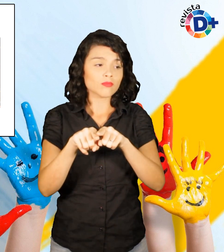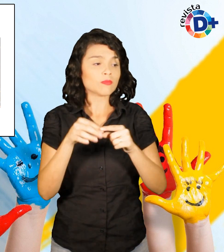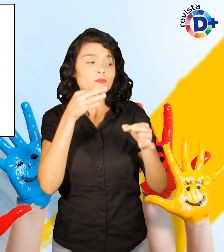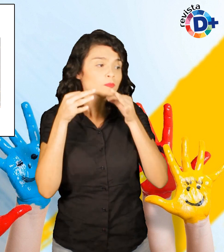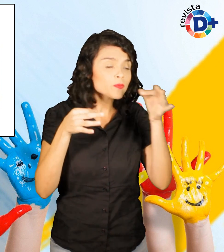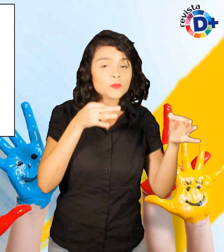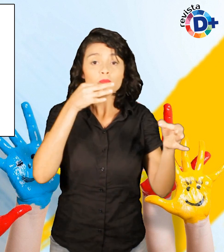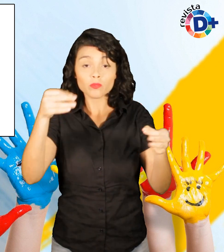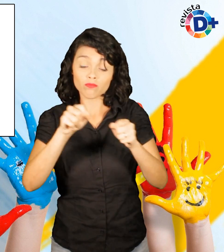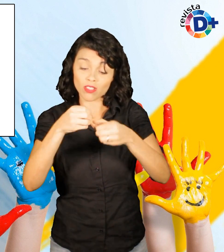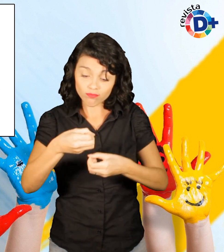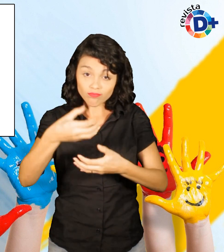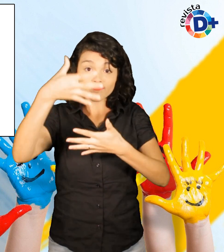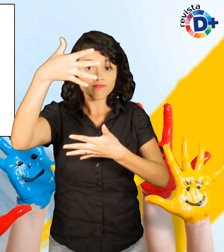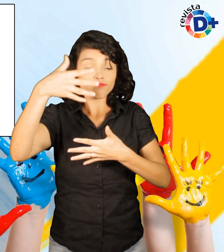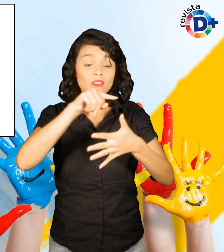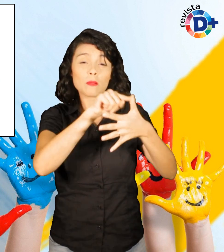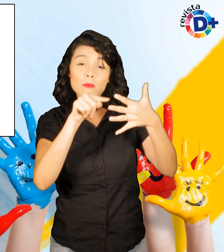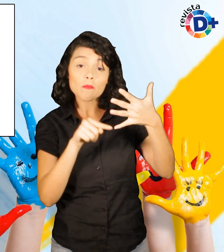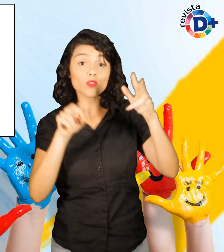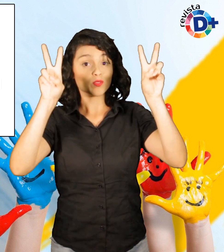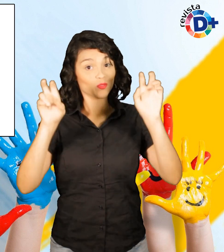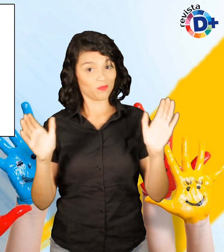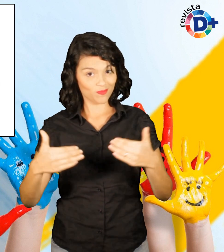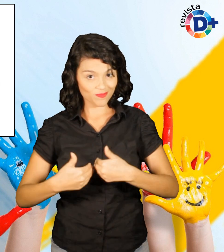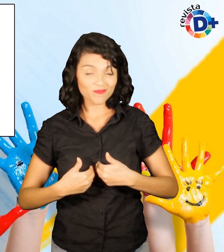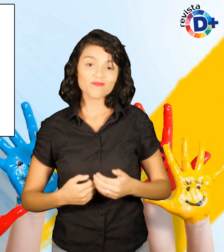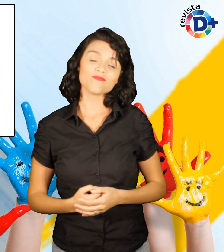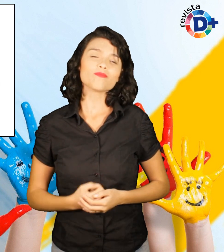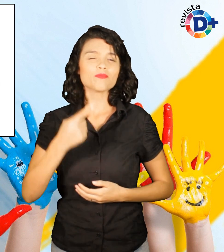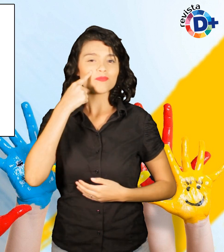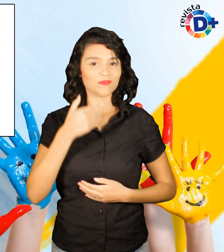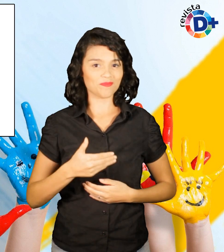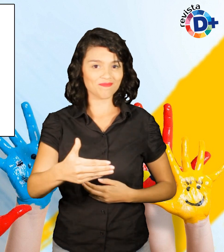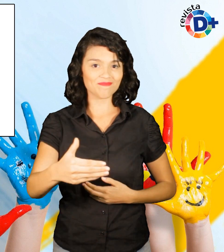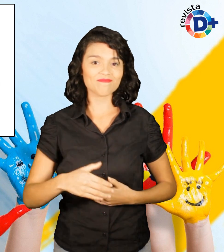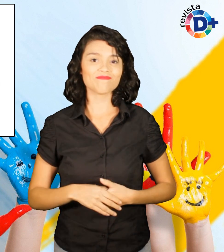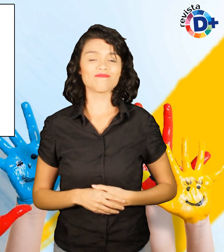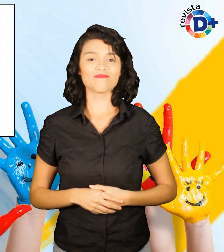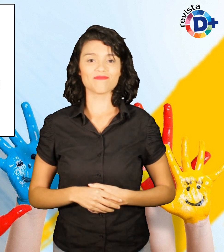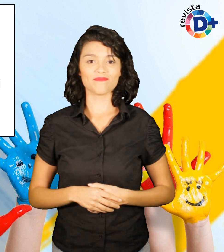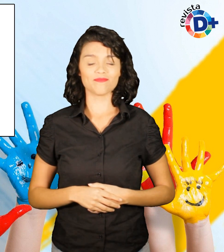coisas que você precisa saber sobre o autismo. Veja a seguir.